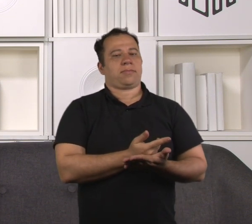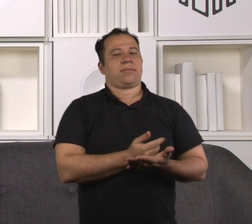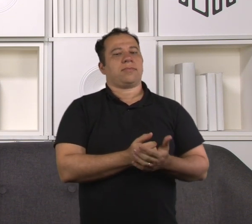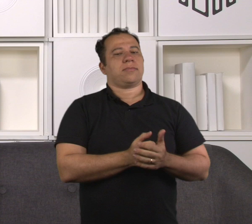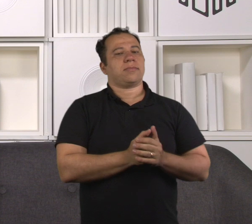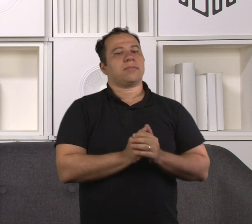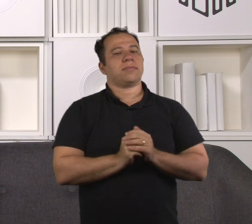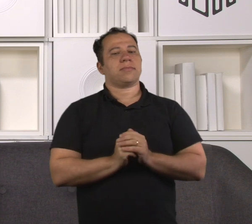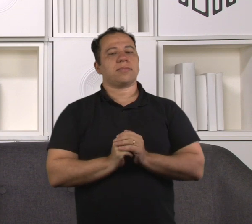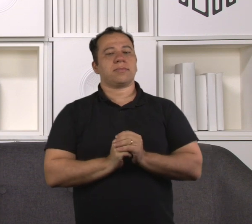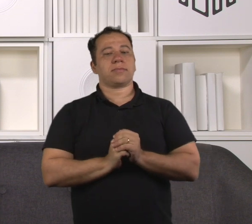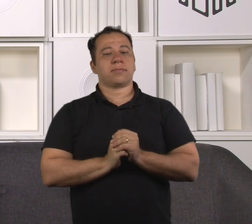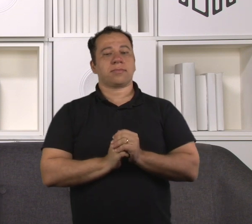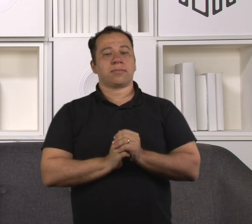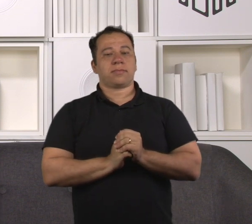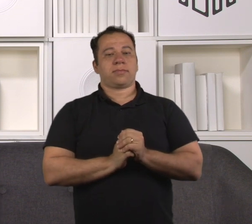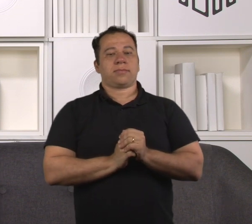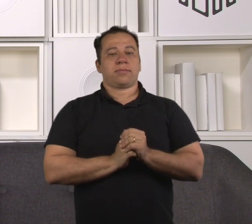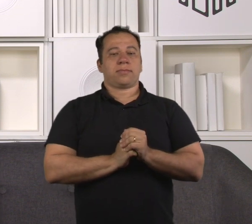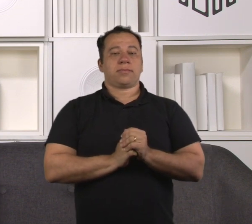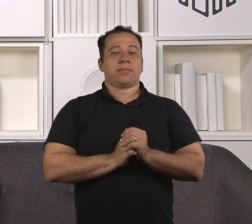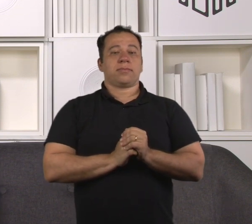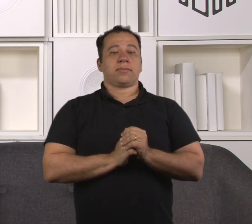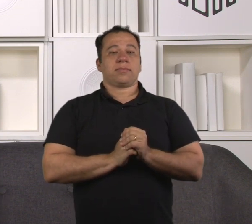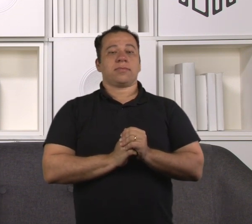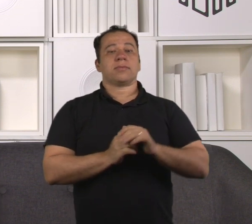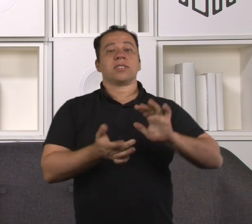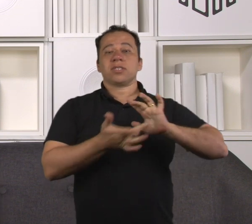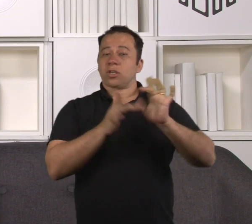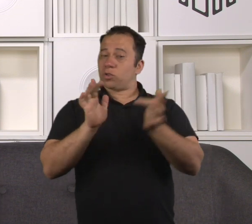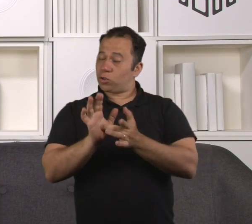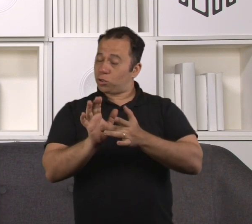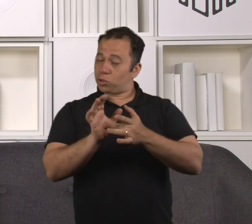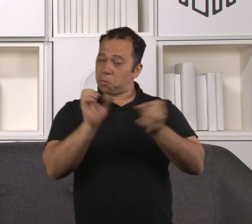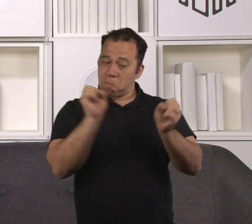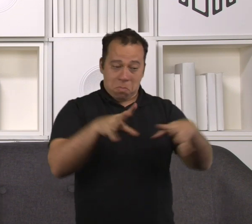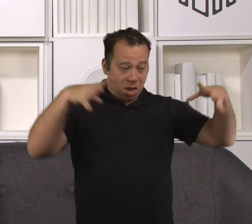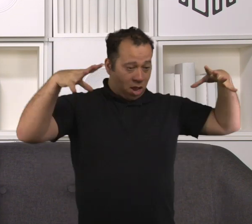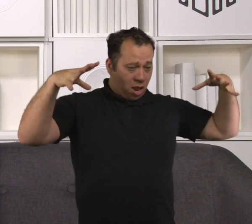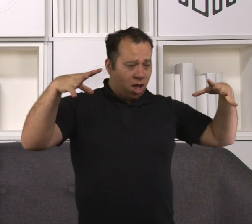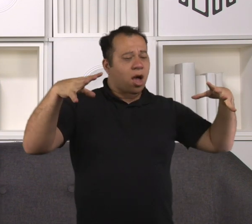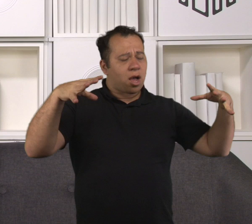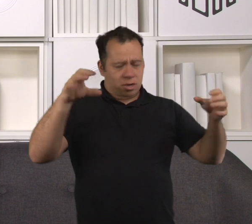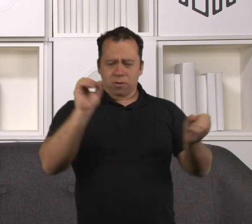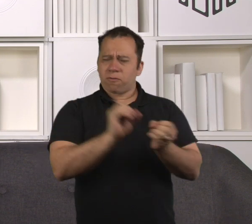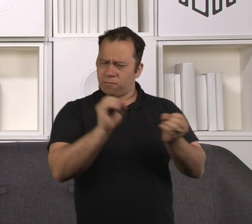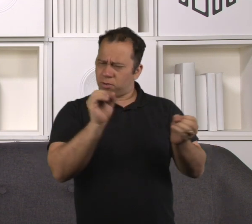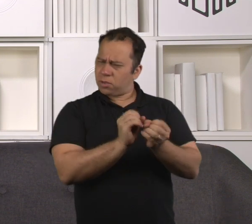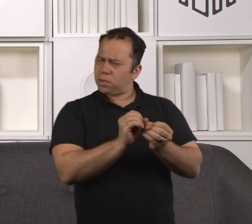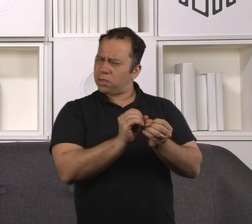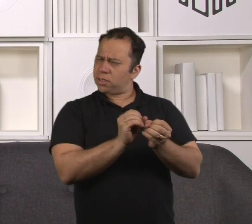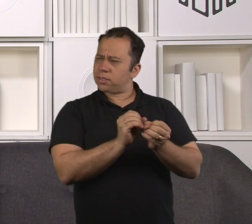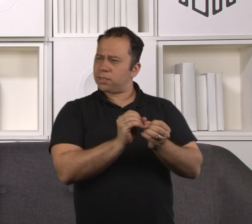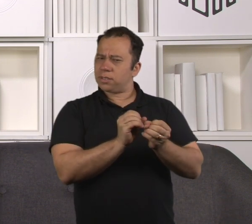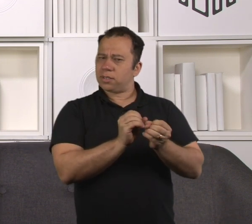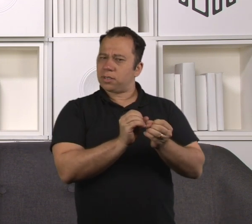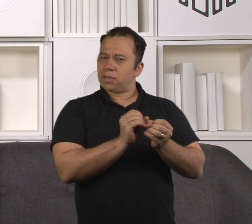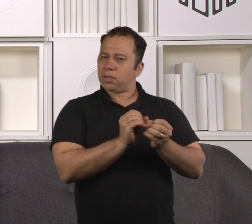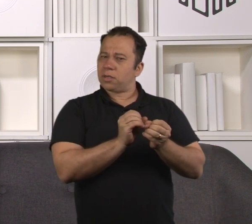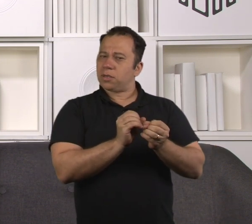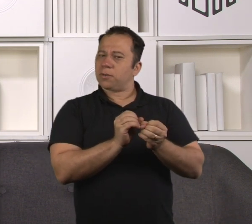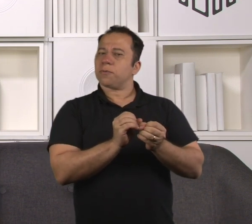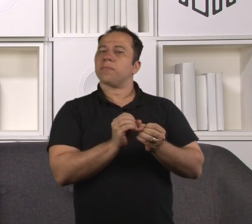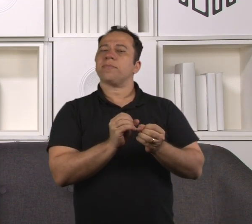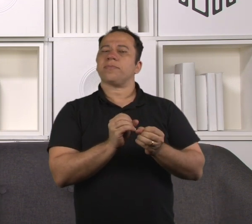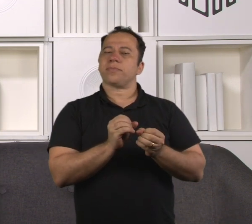revelação. Então eu queria dizer para você, primeiro, Jesus não realizou os milagres que realizou porque ele era Deus.